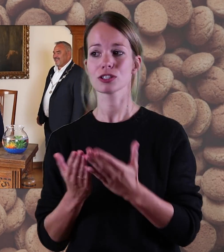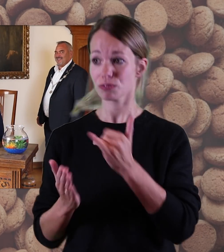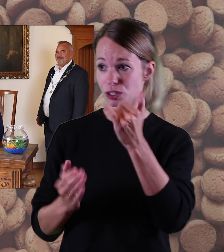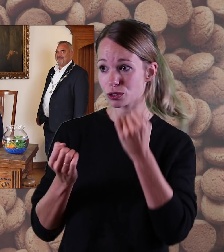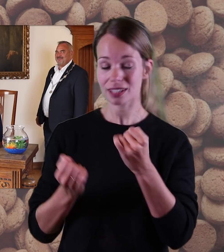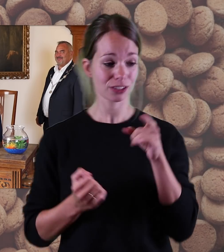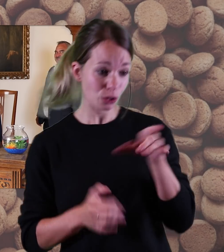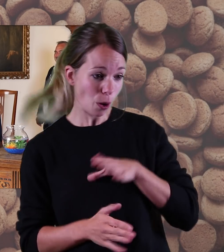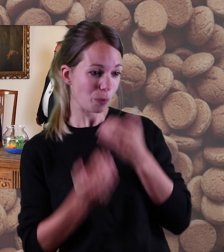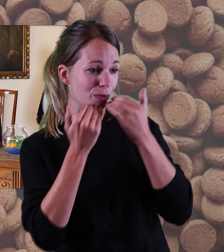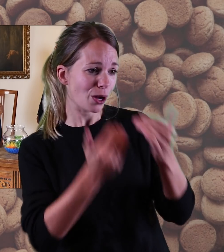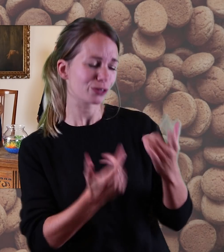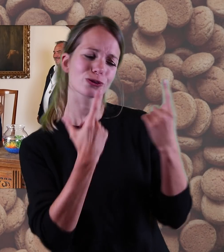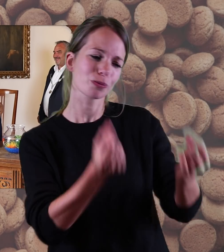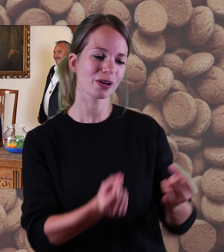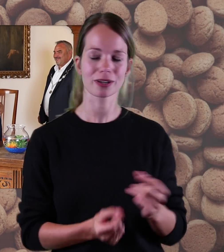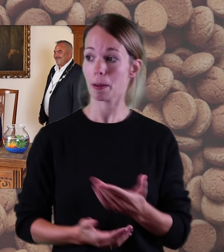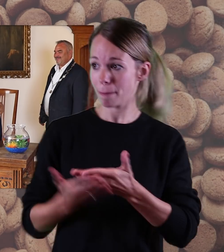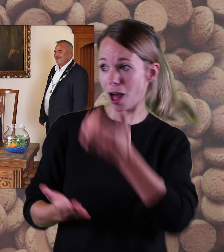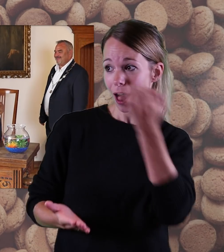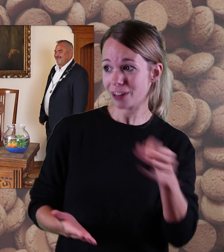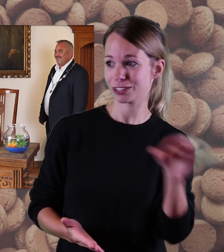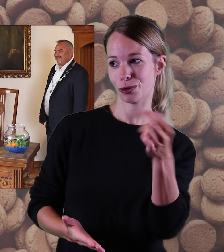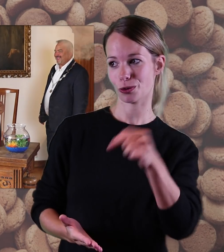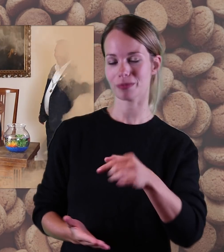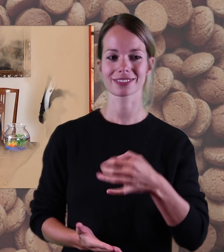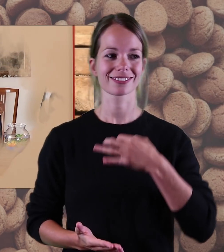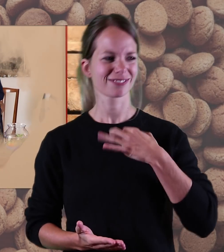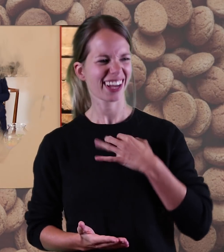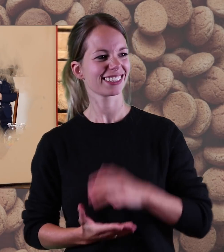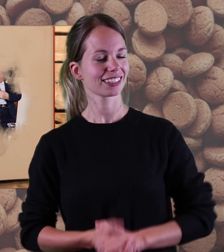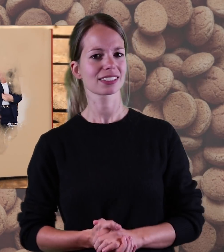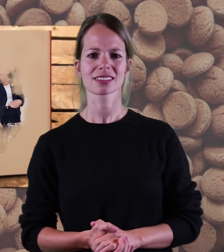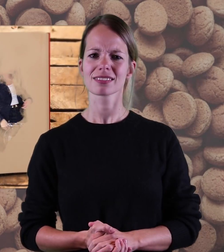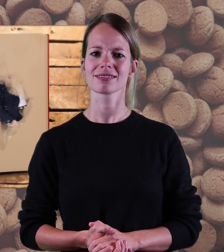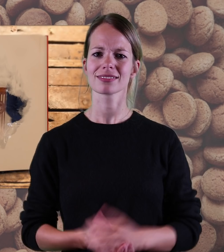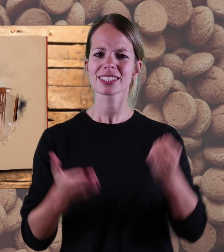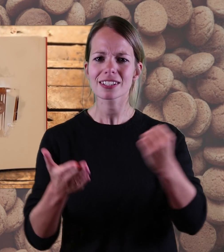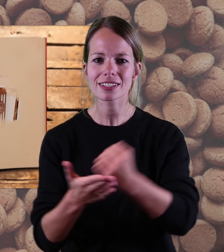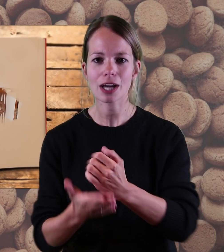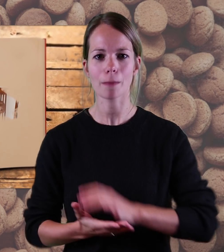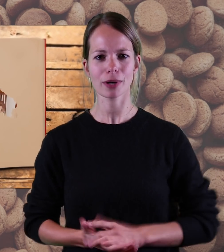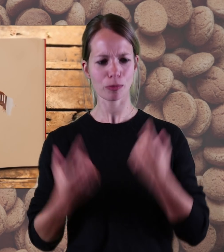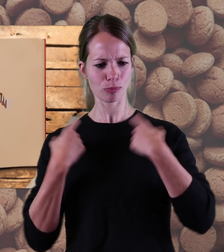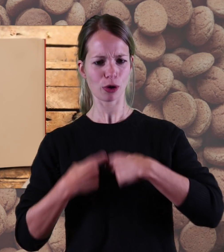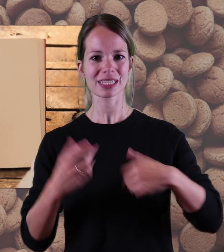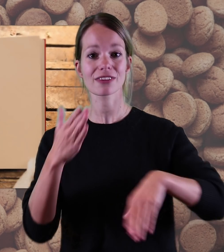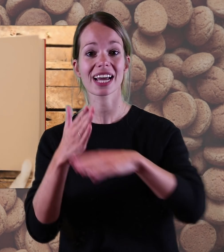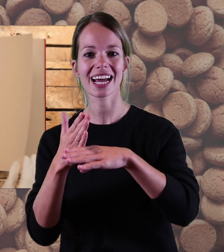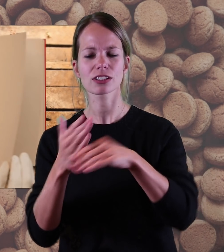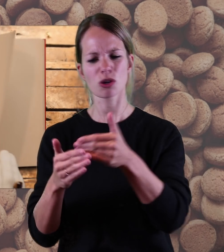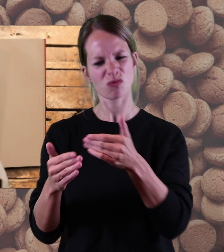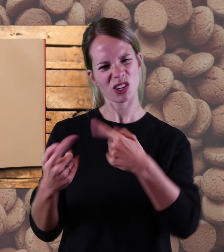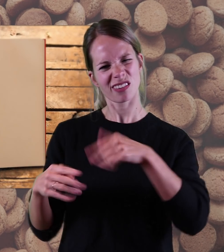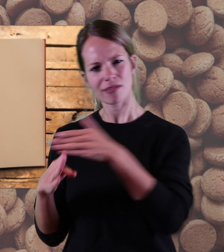Ja, heel veel succes. Tot ziens. En maar altijd terugkomen. Fijn. Ja. Nou, wat jammer jongens dat onze burgemeester weggaat. Voordat